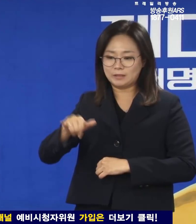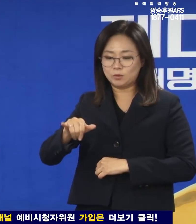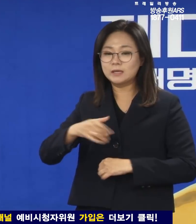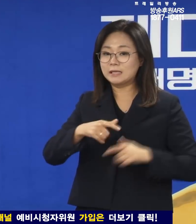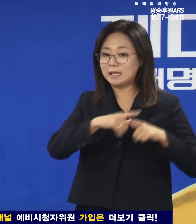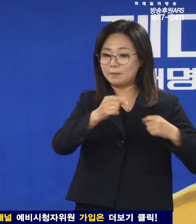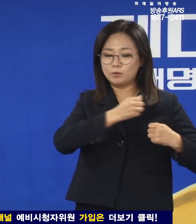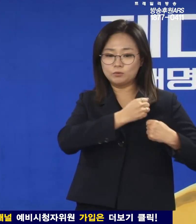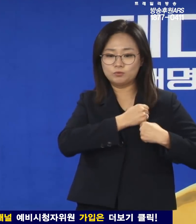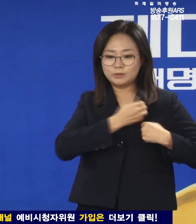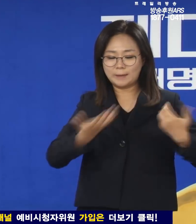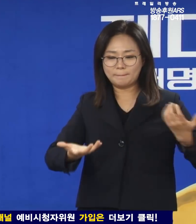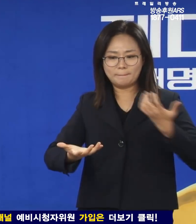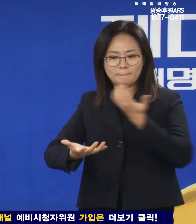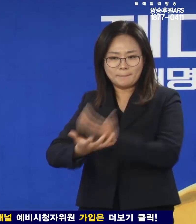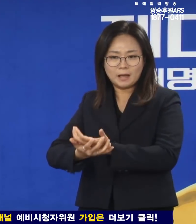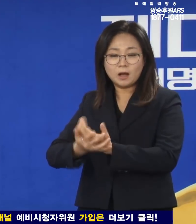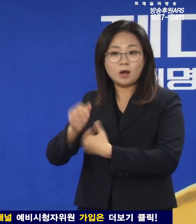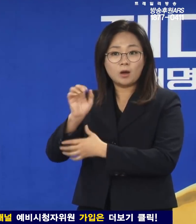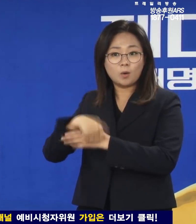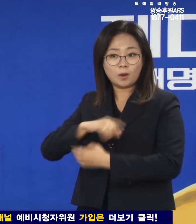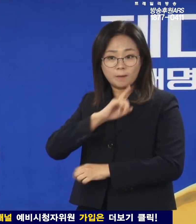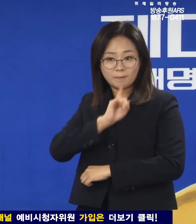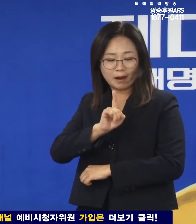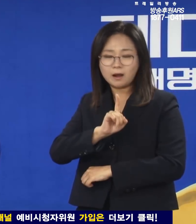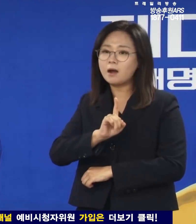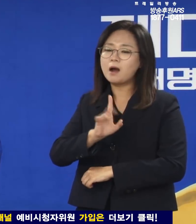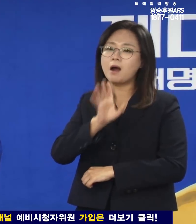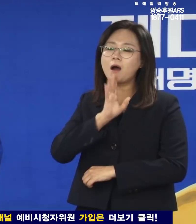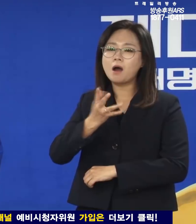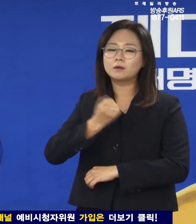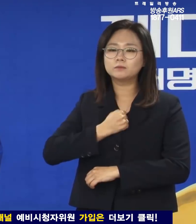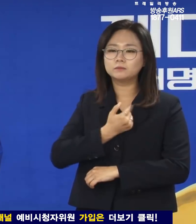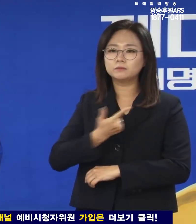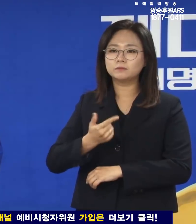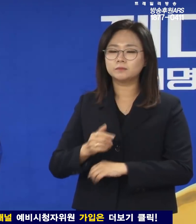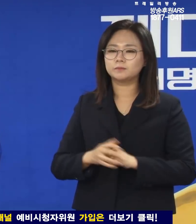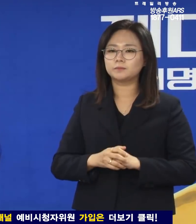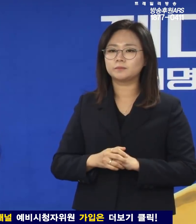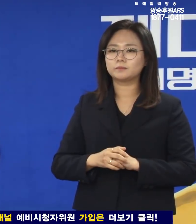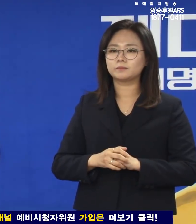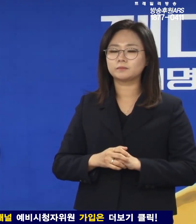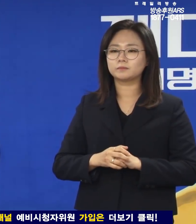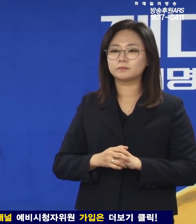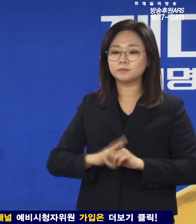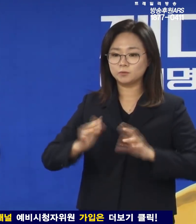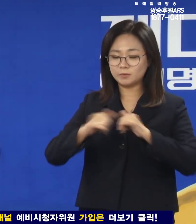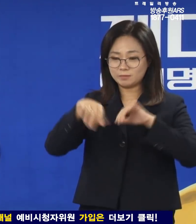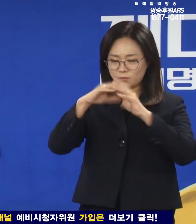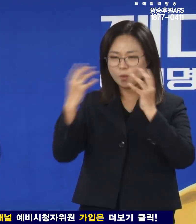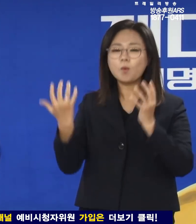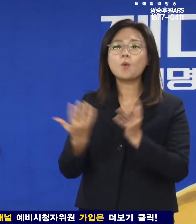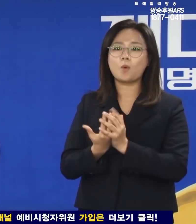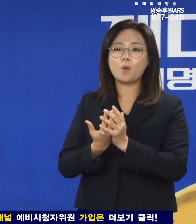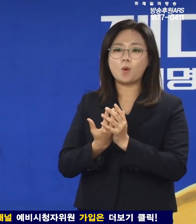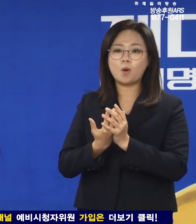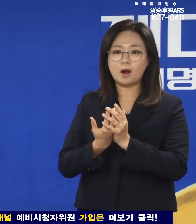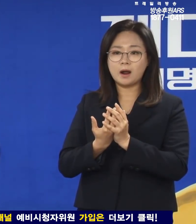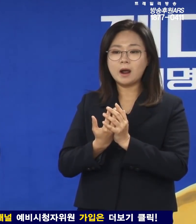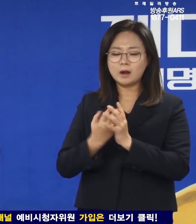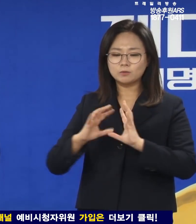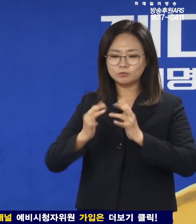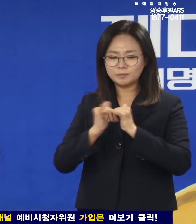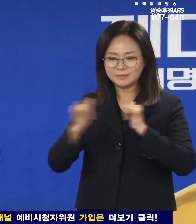자위대 진주를 허용할 수 있다는 발언이 나올 줄 몰랐습니다. 온 국민이